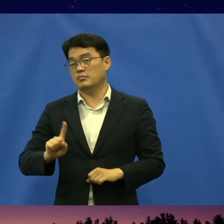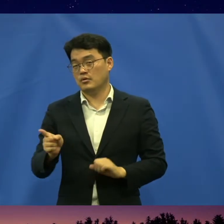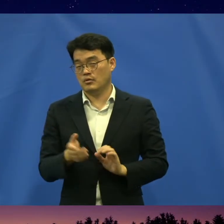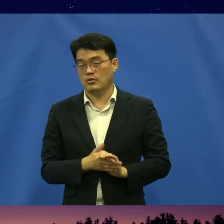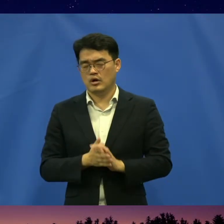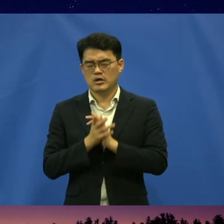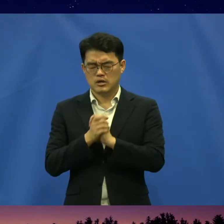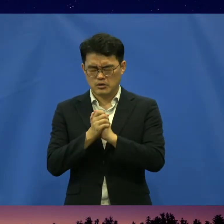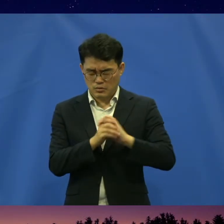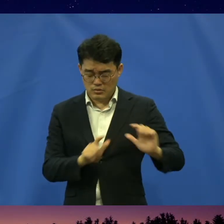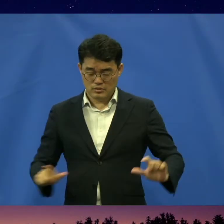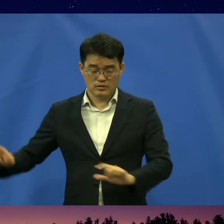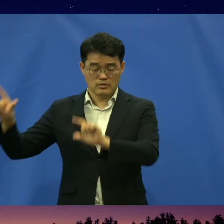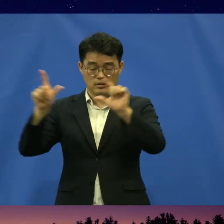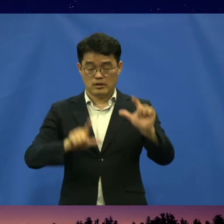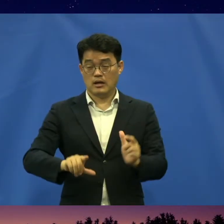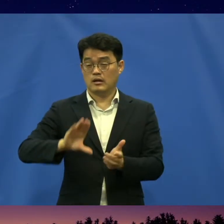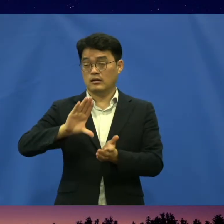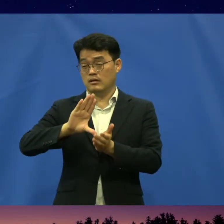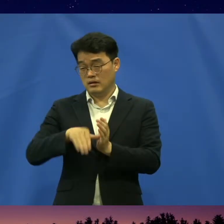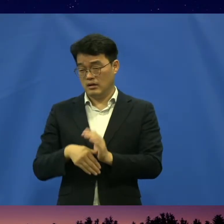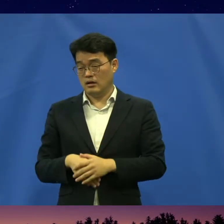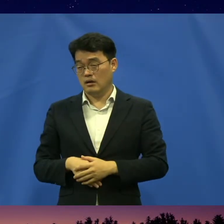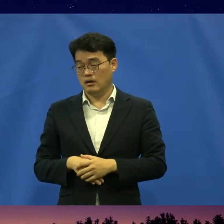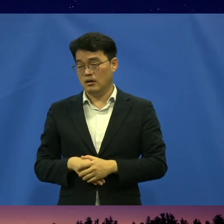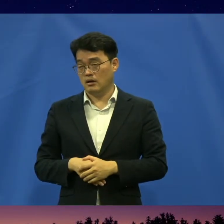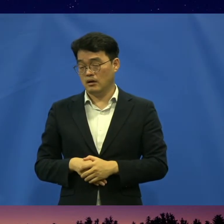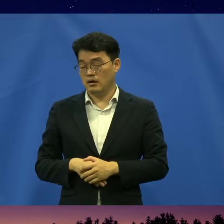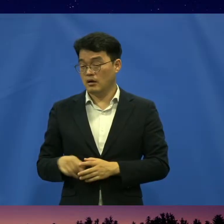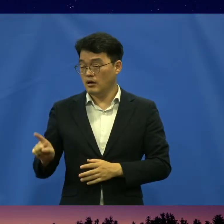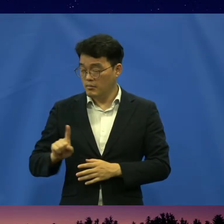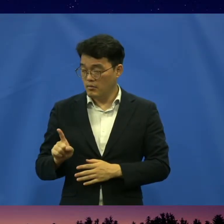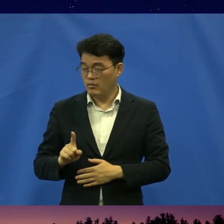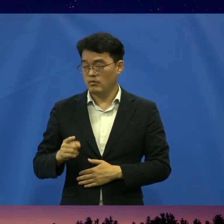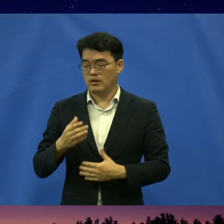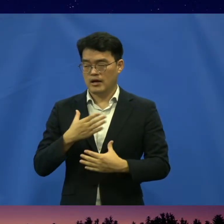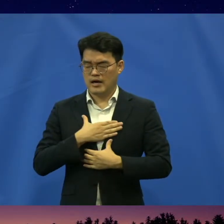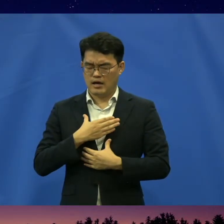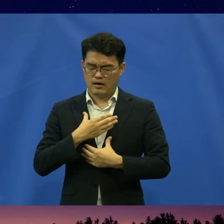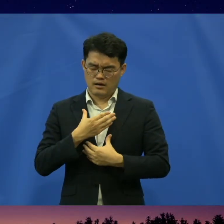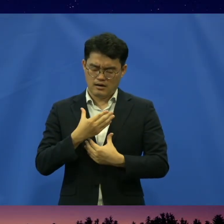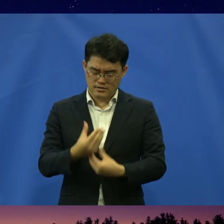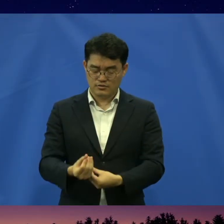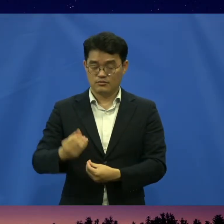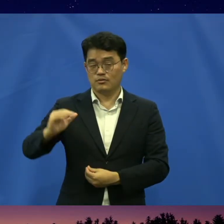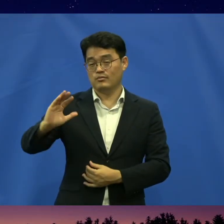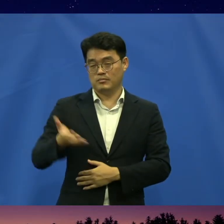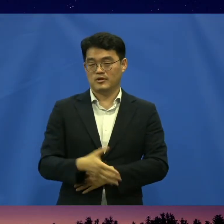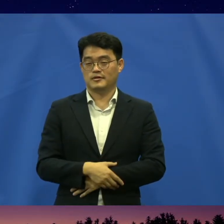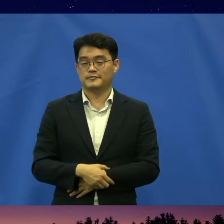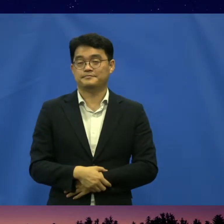생활에 오랫동안 몸에 잡혀 있는 분들은 안정감이 있어요. 안정감이.